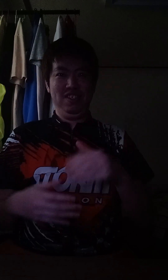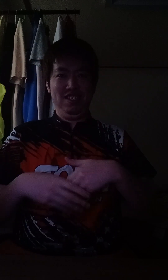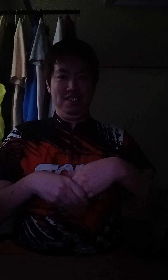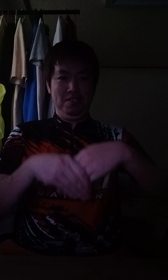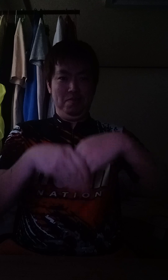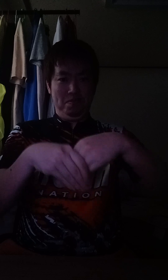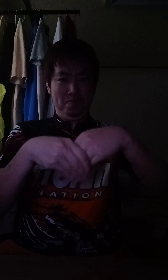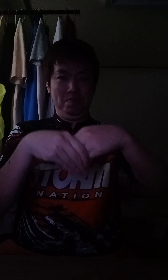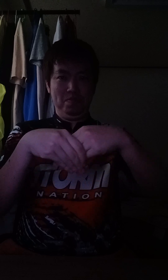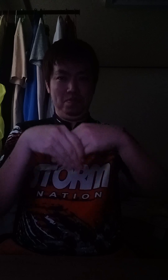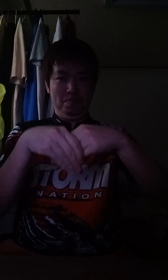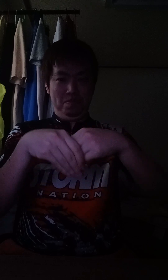약속.